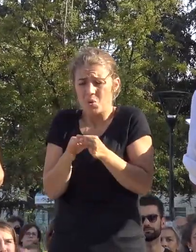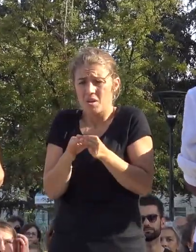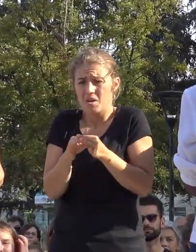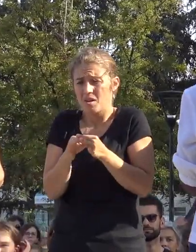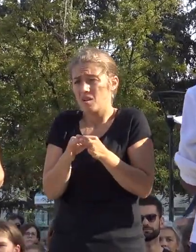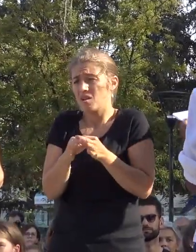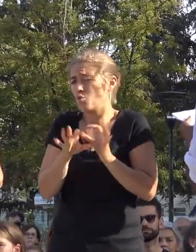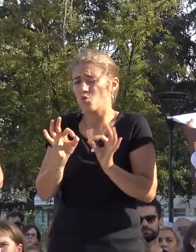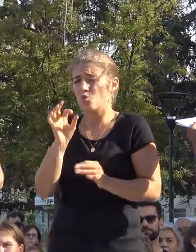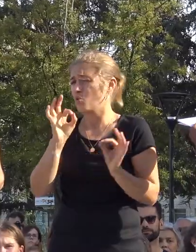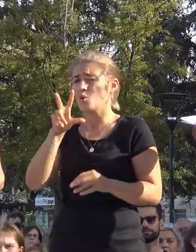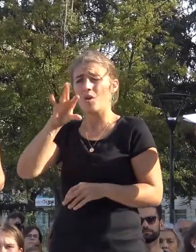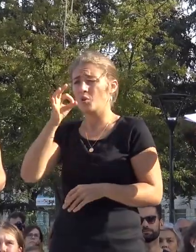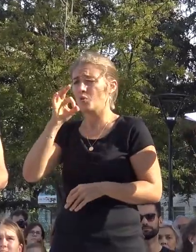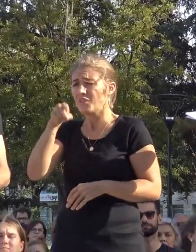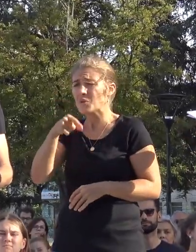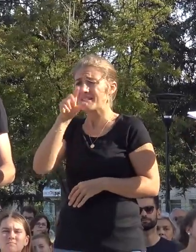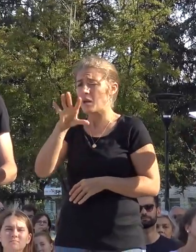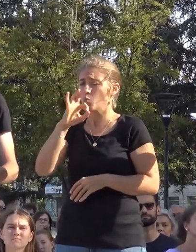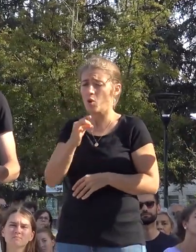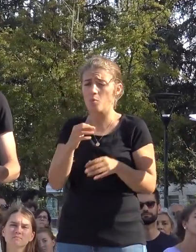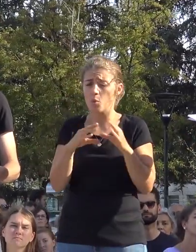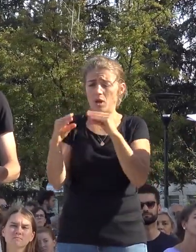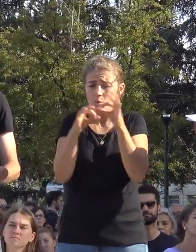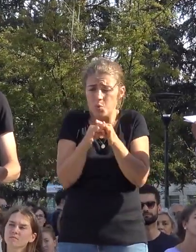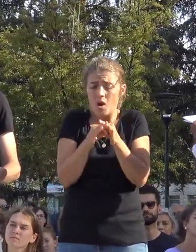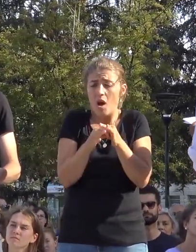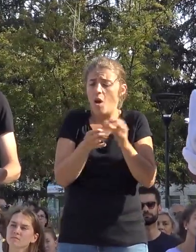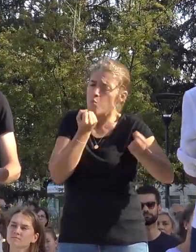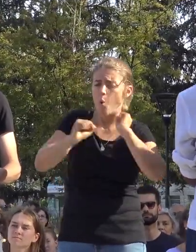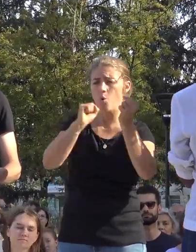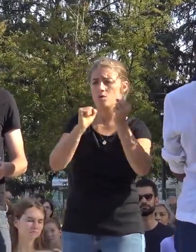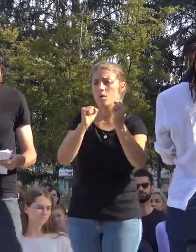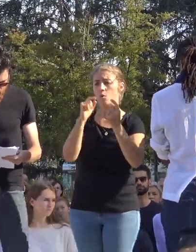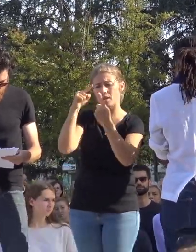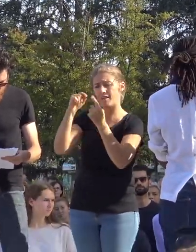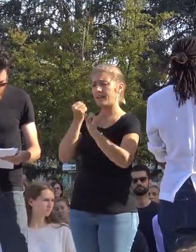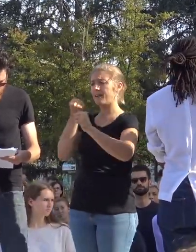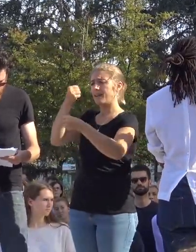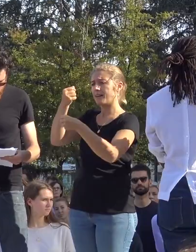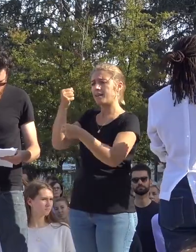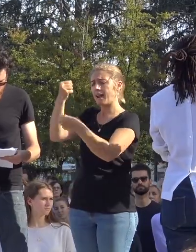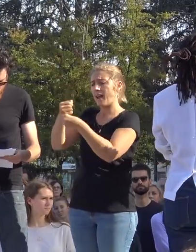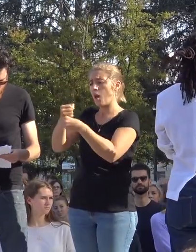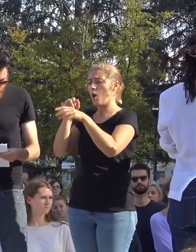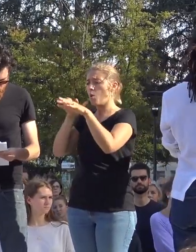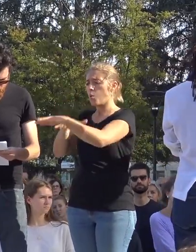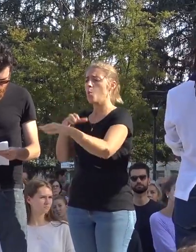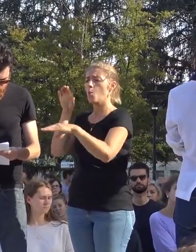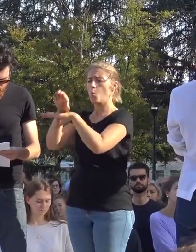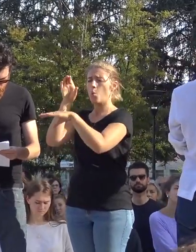il suffit que 3,5% d'une population soit mobilisée pour qu'une lutte non violente change le cours de l'histoire.